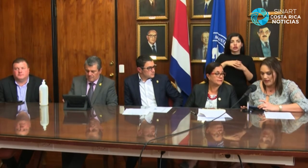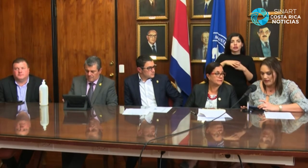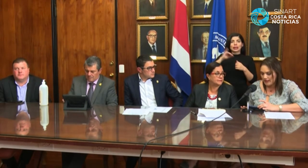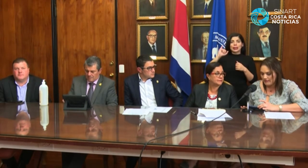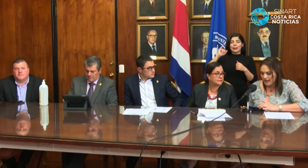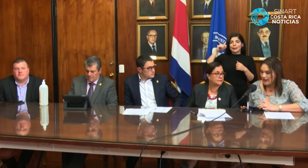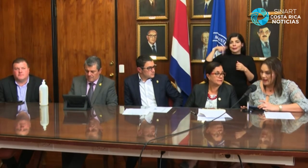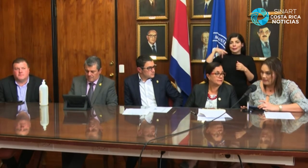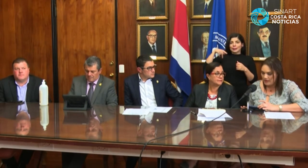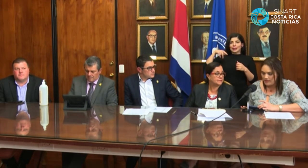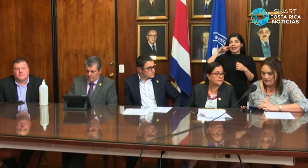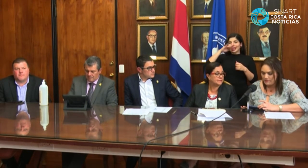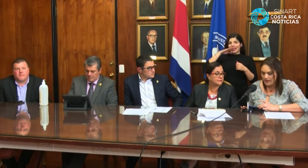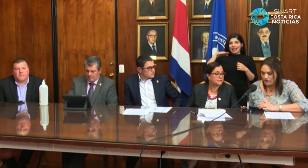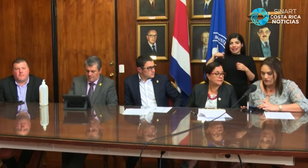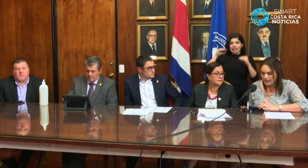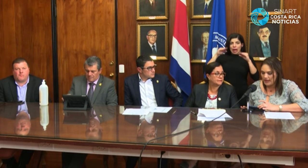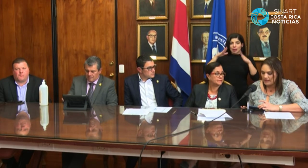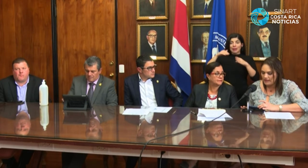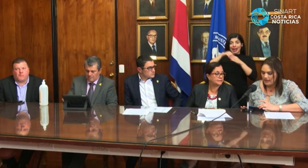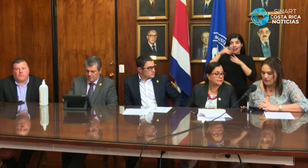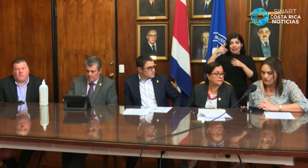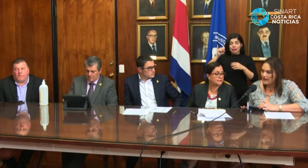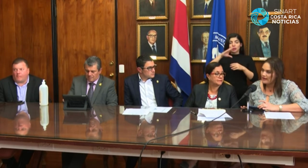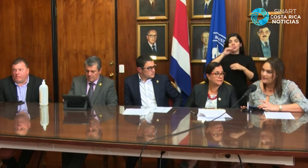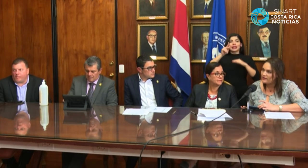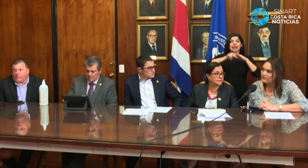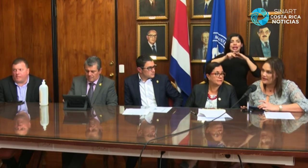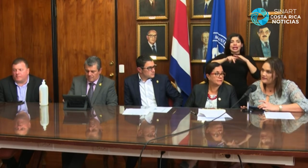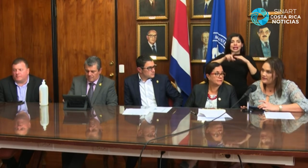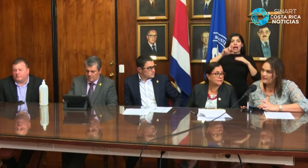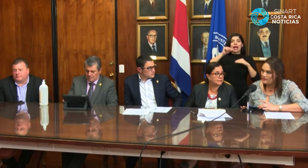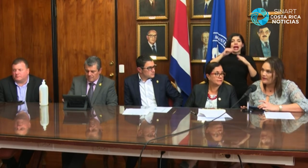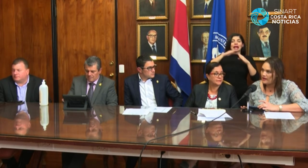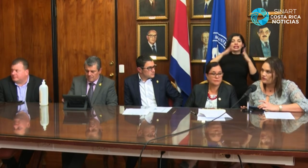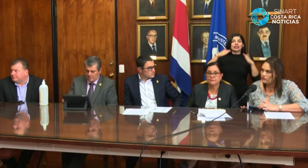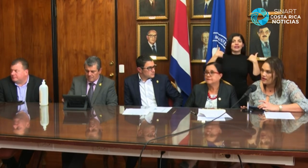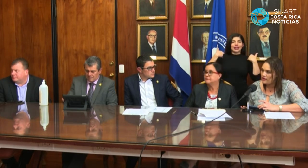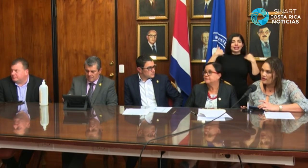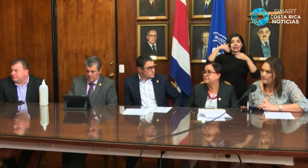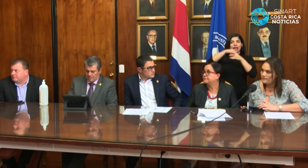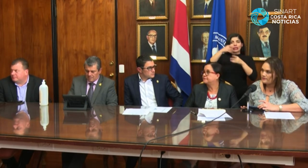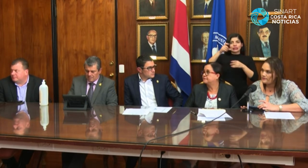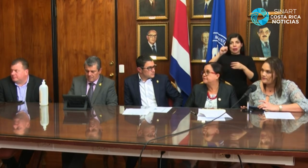IFE Kids Academy en Desamparados y Jardín de Niños La Casita Feliz de Desamparados.